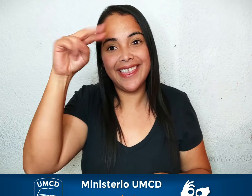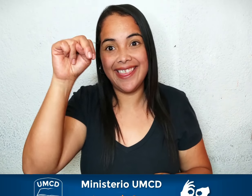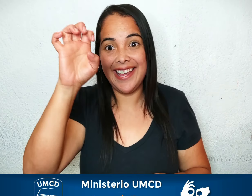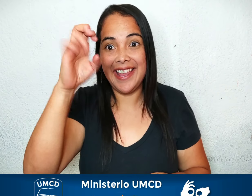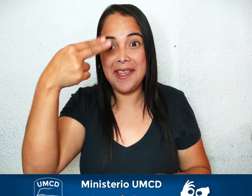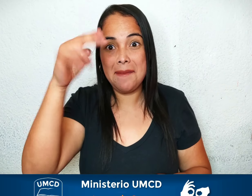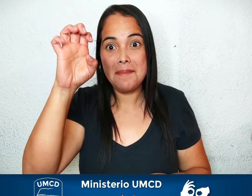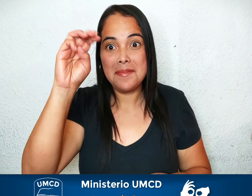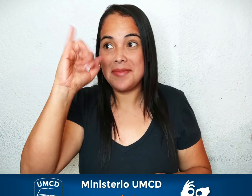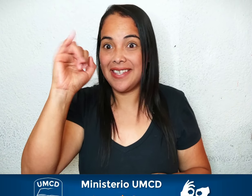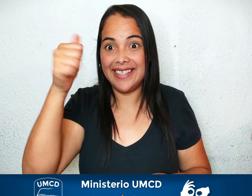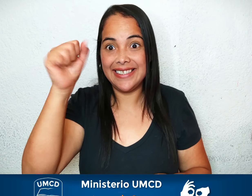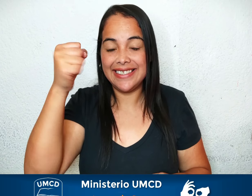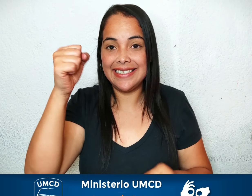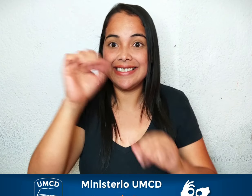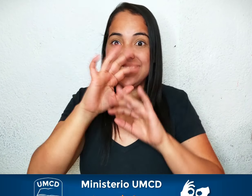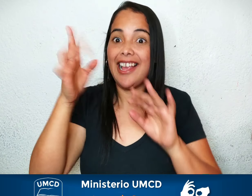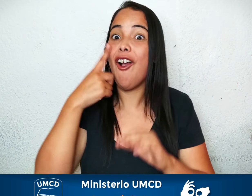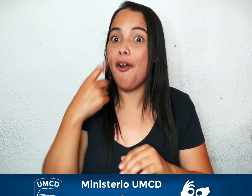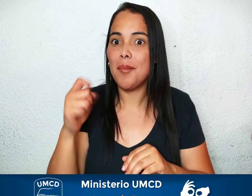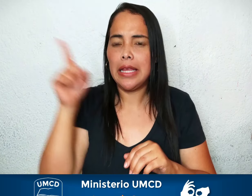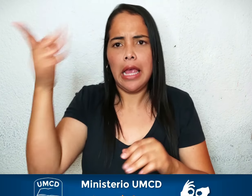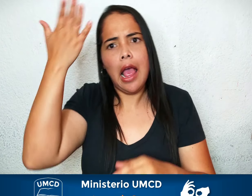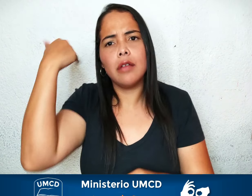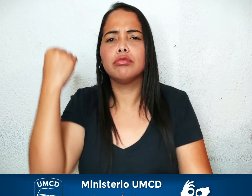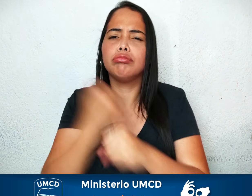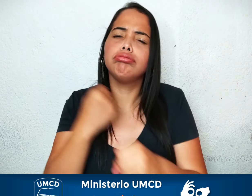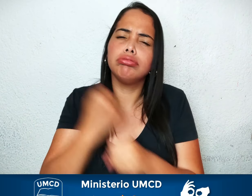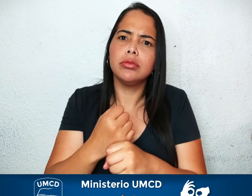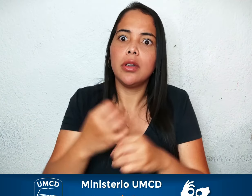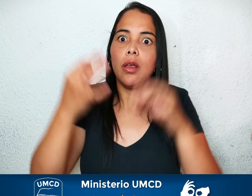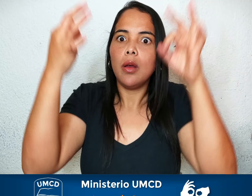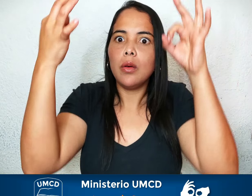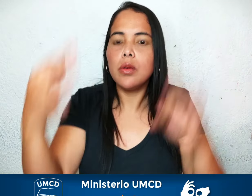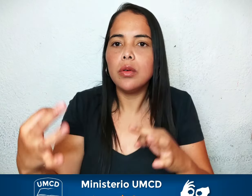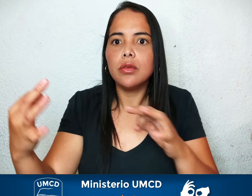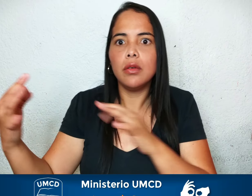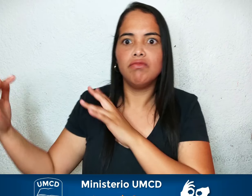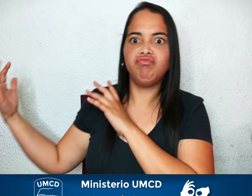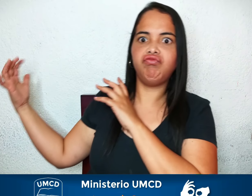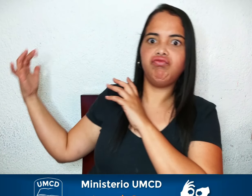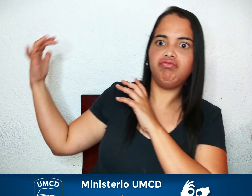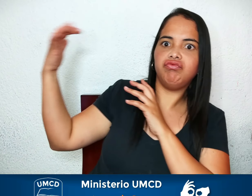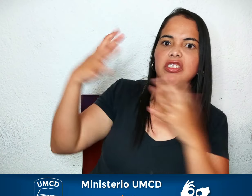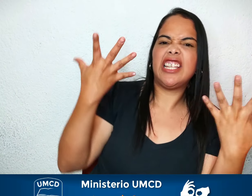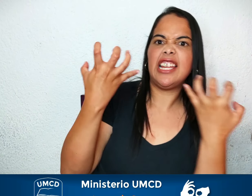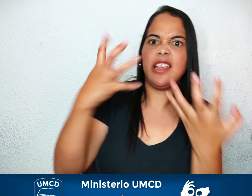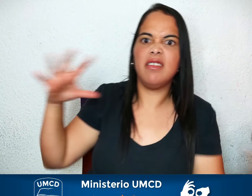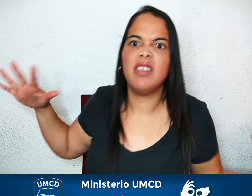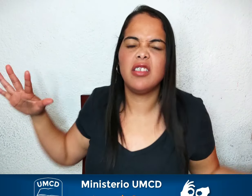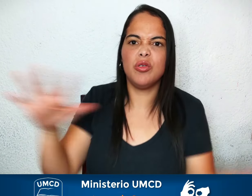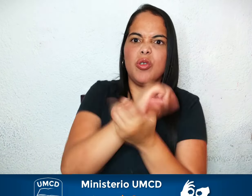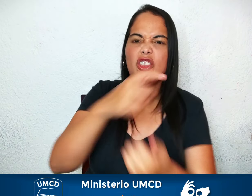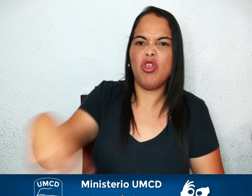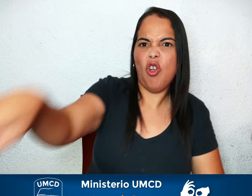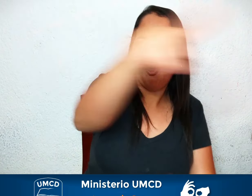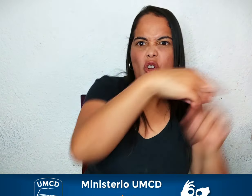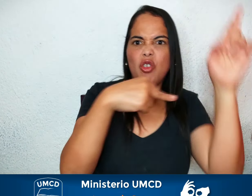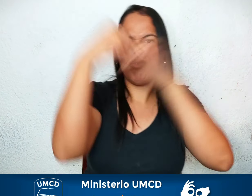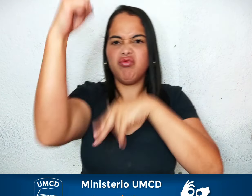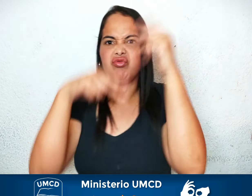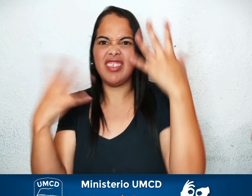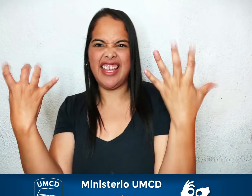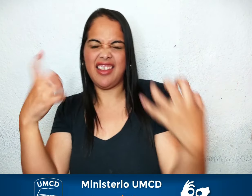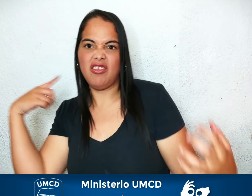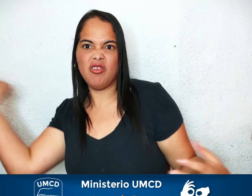Nehemías que ya estaba trabajando arduamente, pero de que de repente vino un ejército que quería destruir a toda